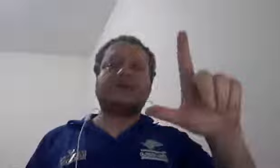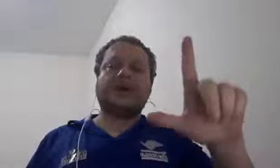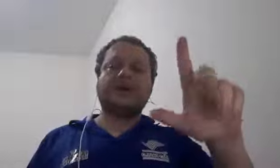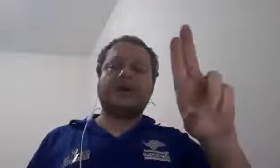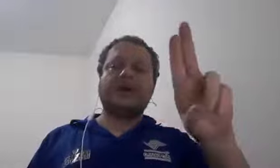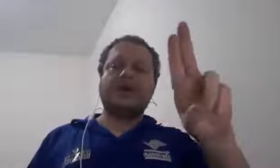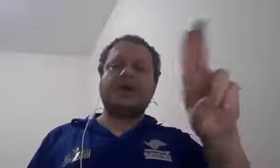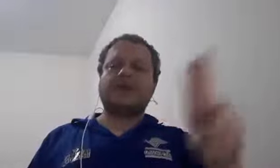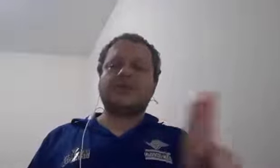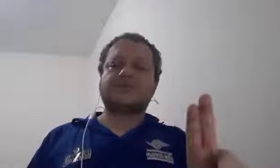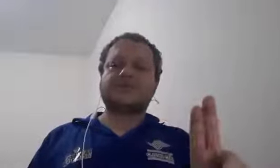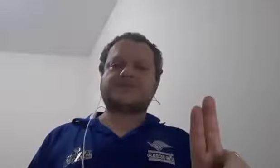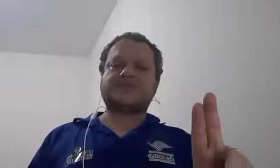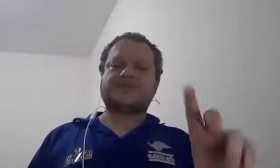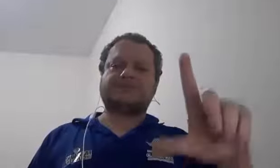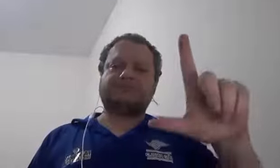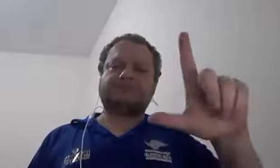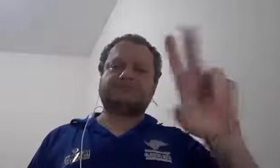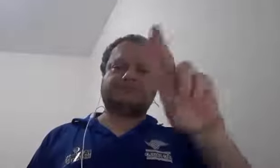é Luz.